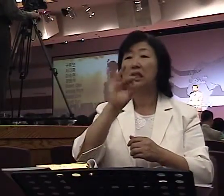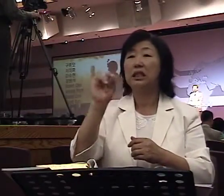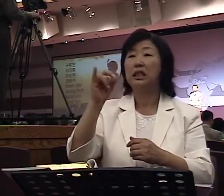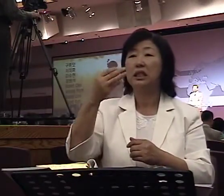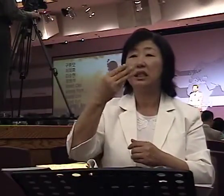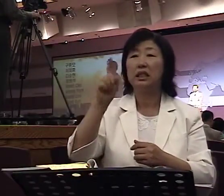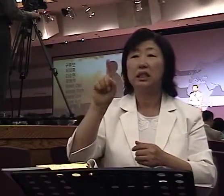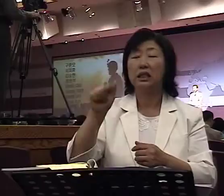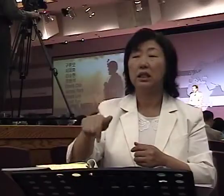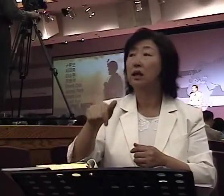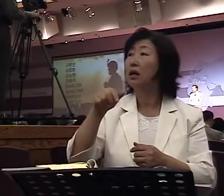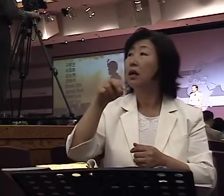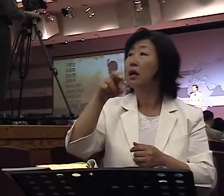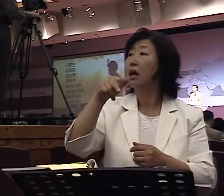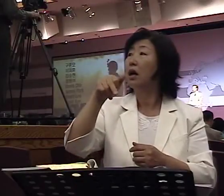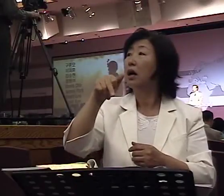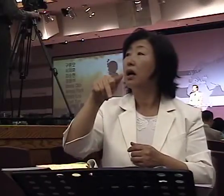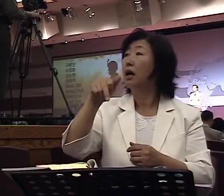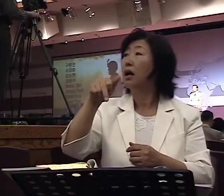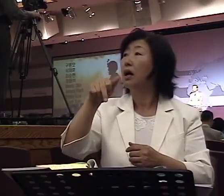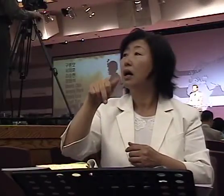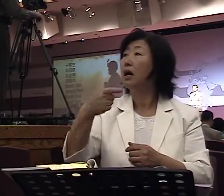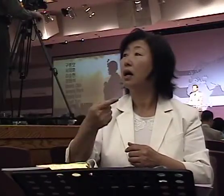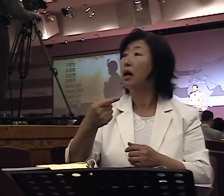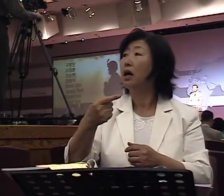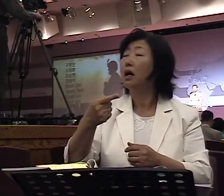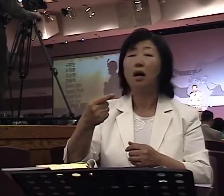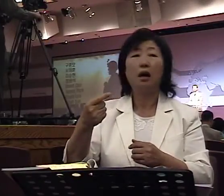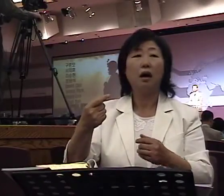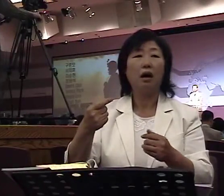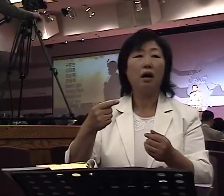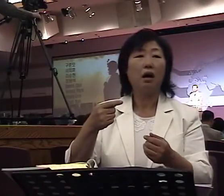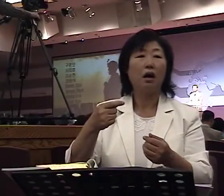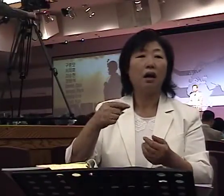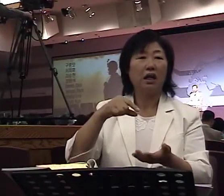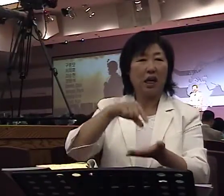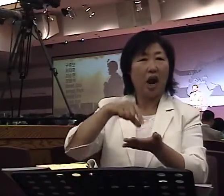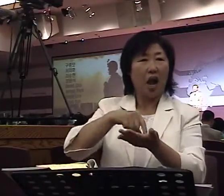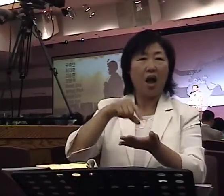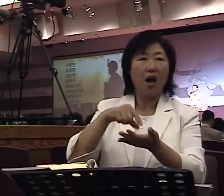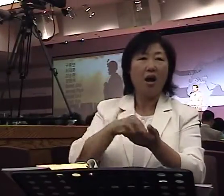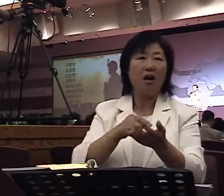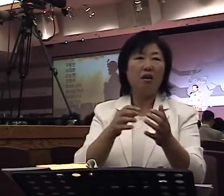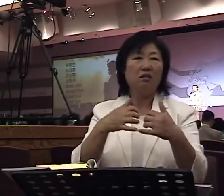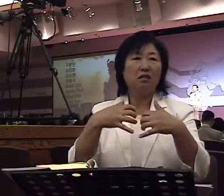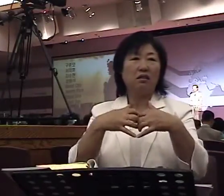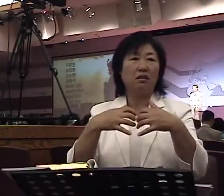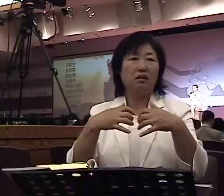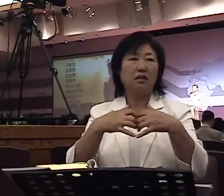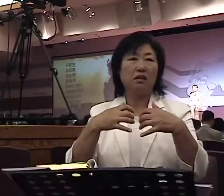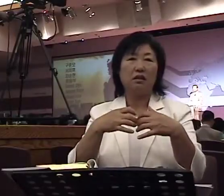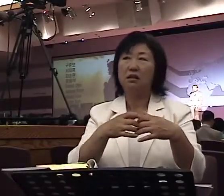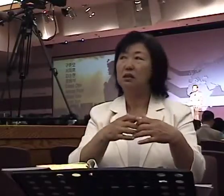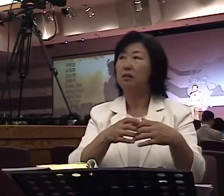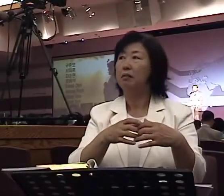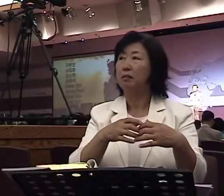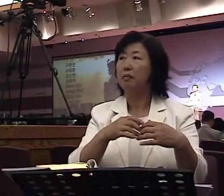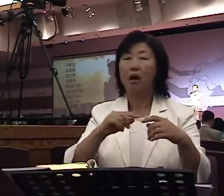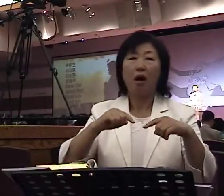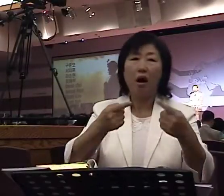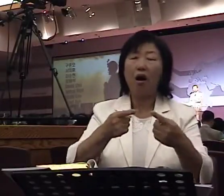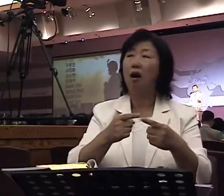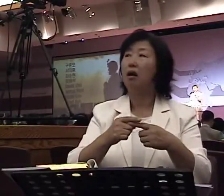파병 당해 있는데 하루속히 그 전쟁이 끝날 수 있도록 평화가 찾아올 수 있도록 사망의